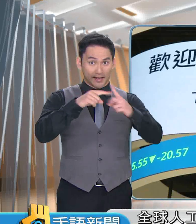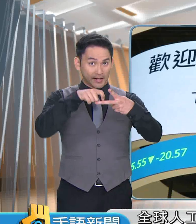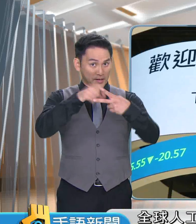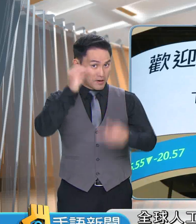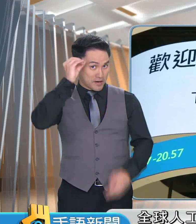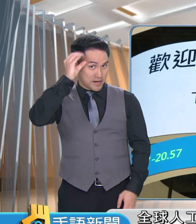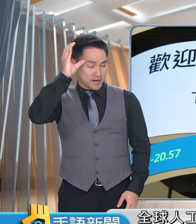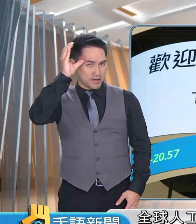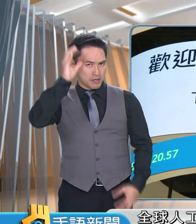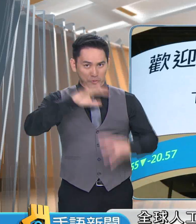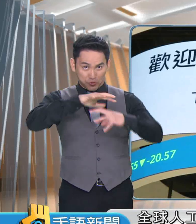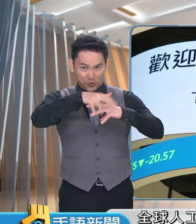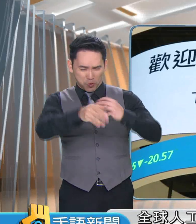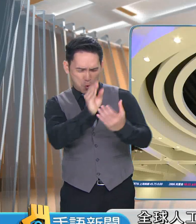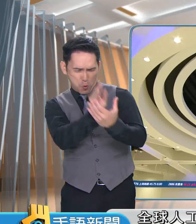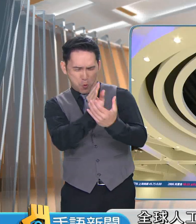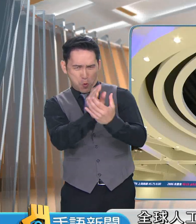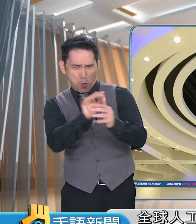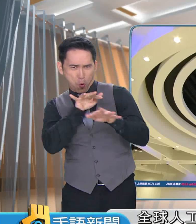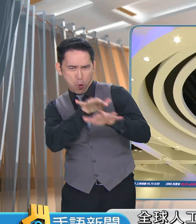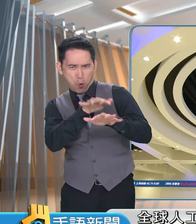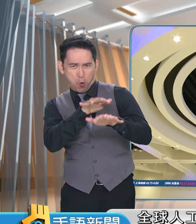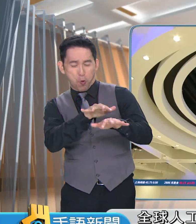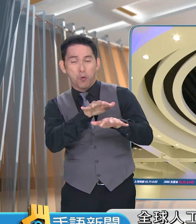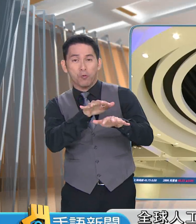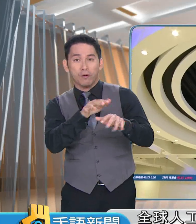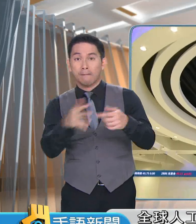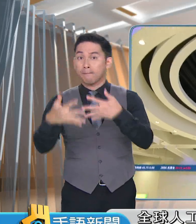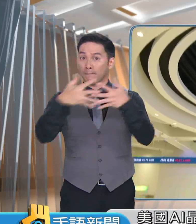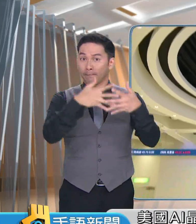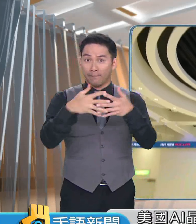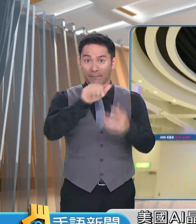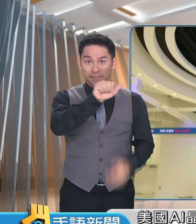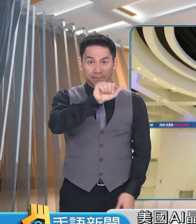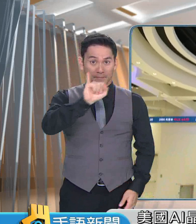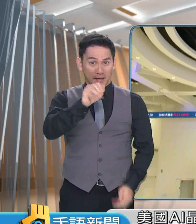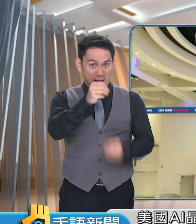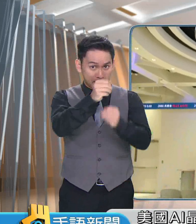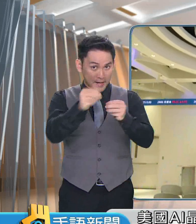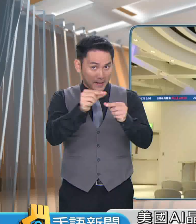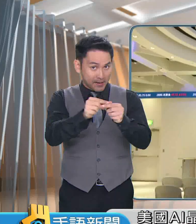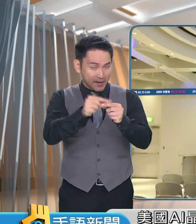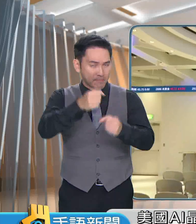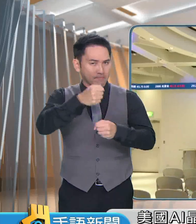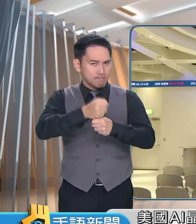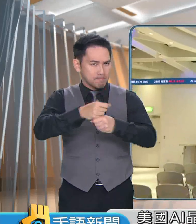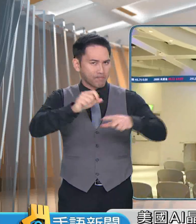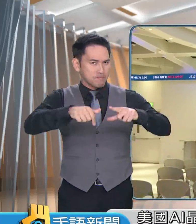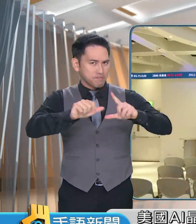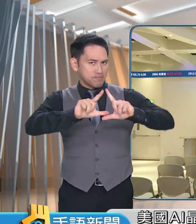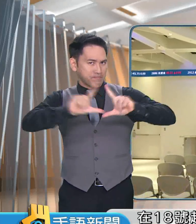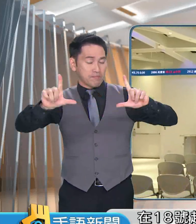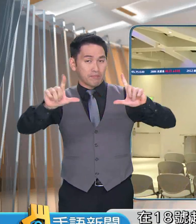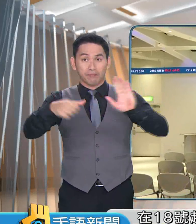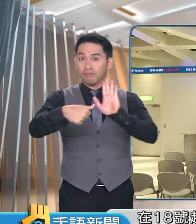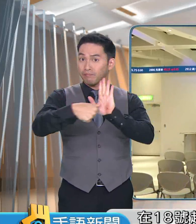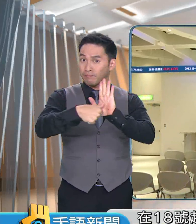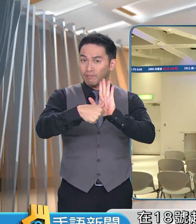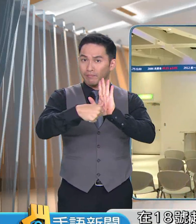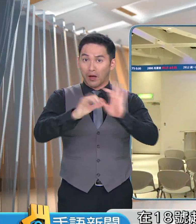全球人工智慧热潮不歇，美国 AI 晶片龙头辉达的股价在18号